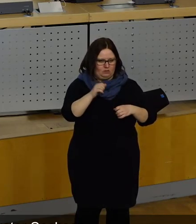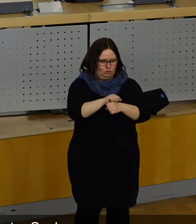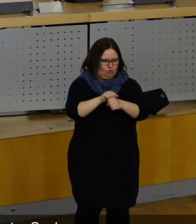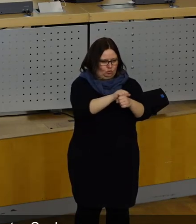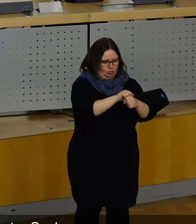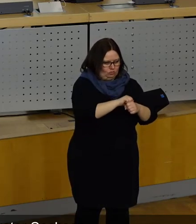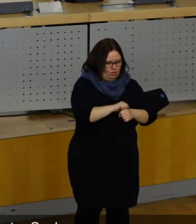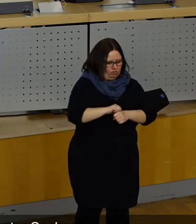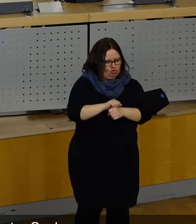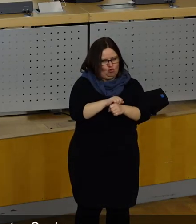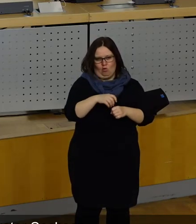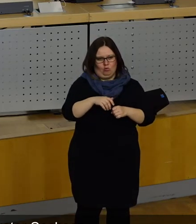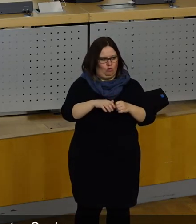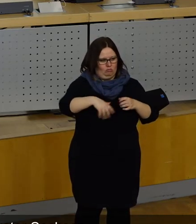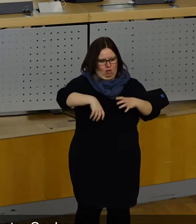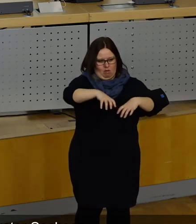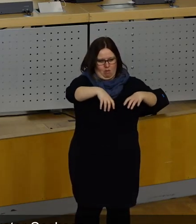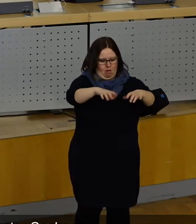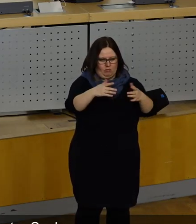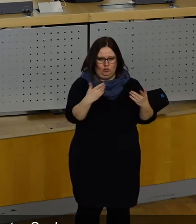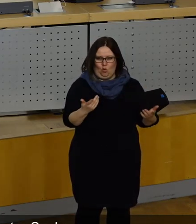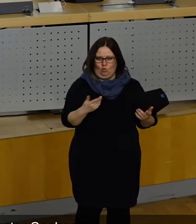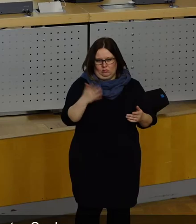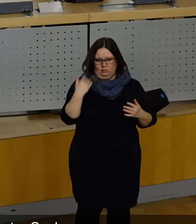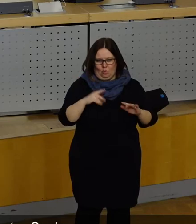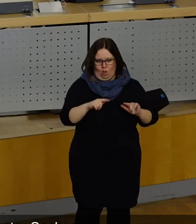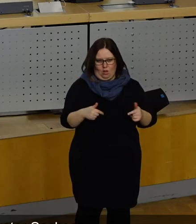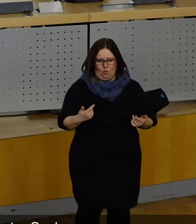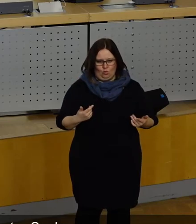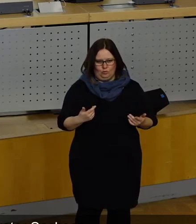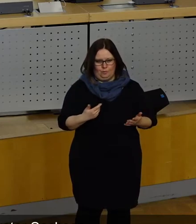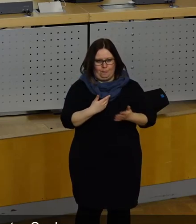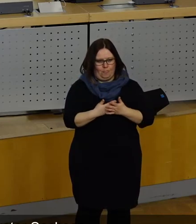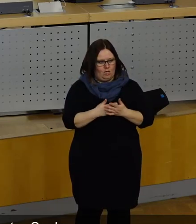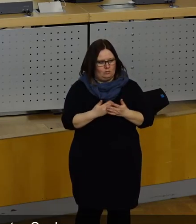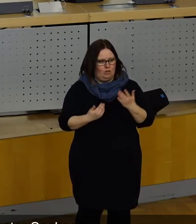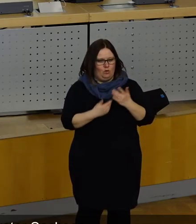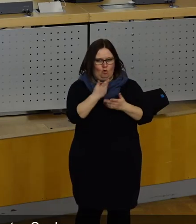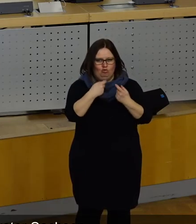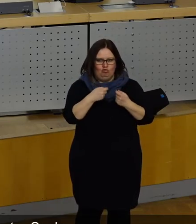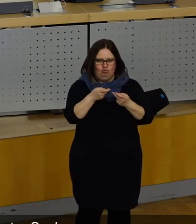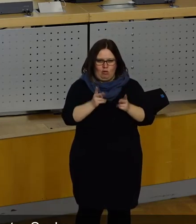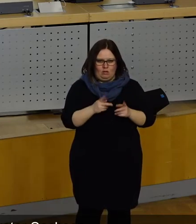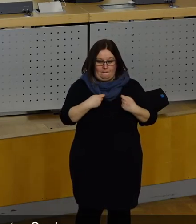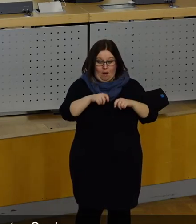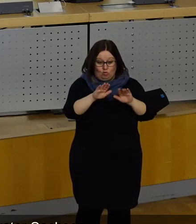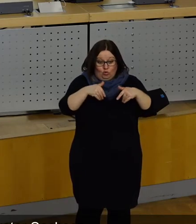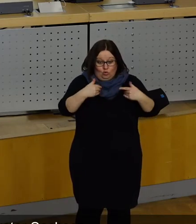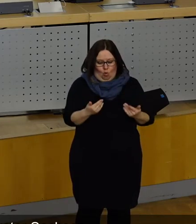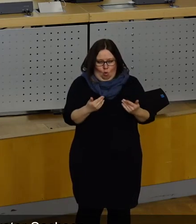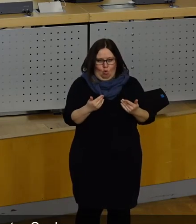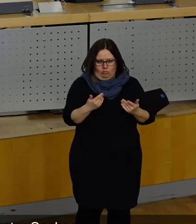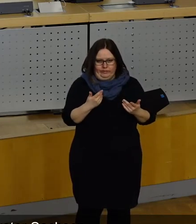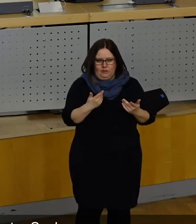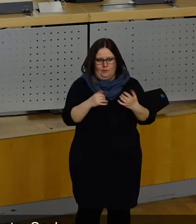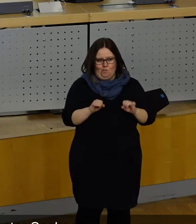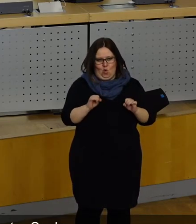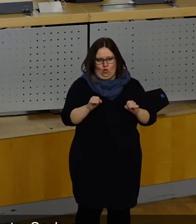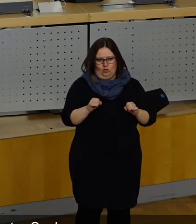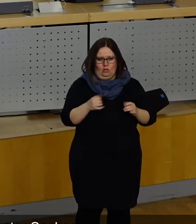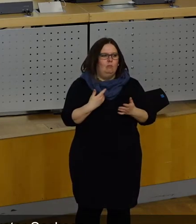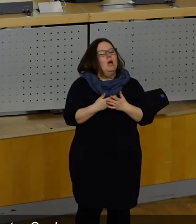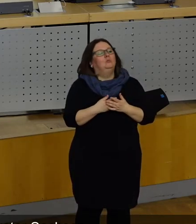Städte im Osten gehen damit einher und haben erst diesen neuen Städtebau in dieser Dimension ermöglicht. Das unterscheidet uns sehr stark von